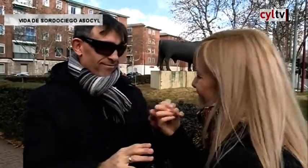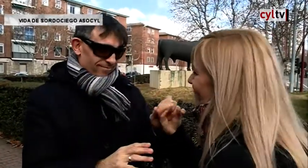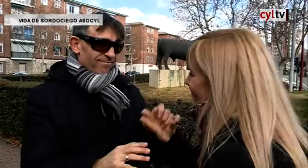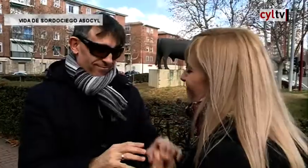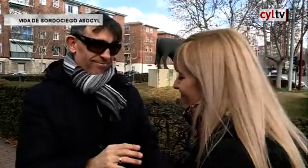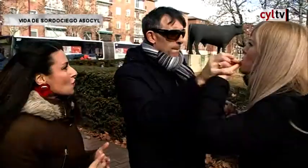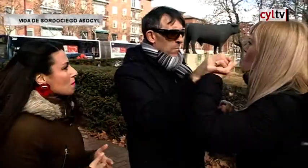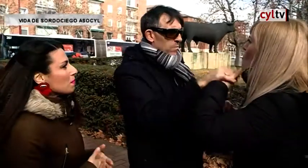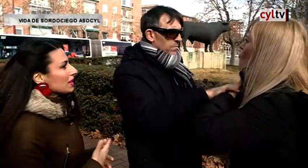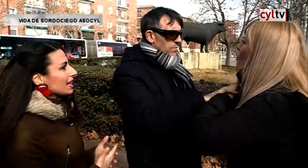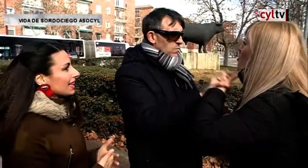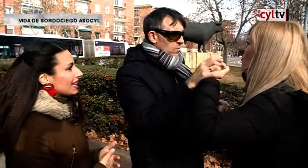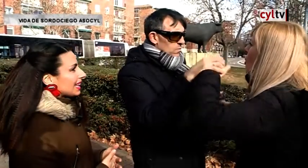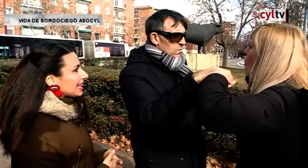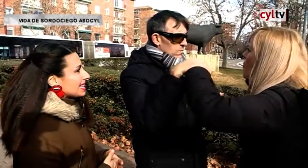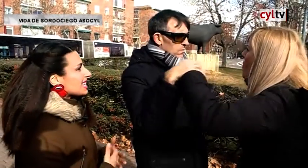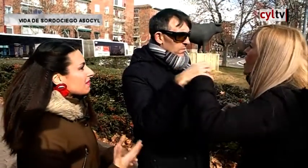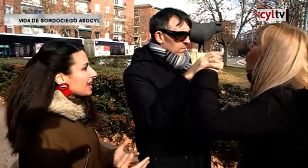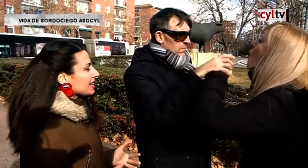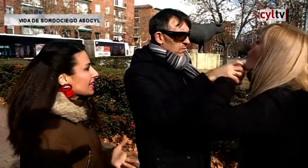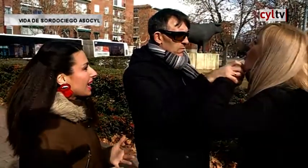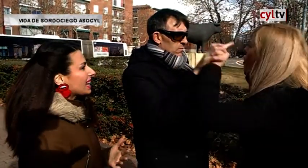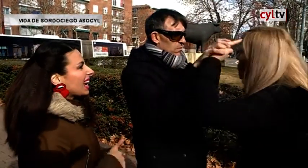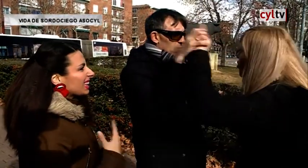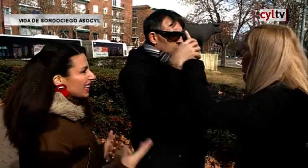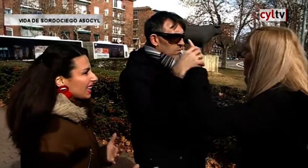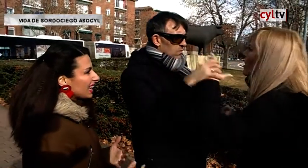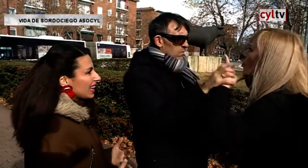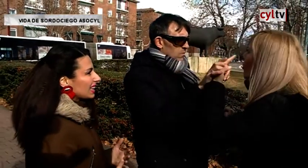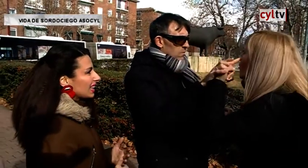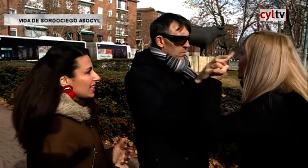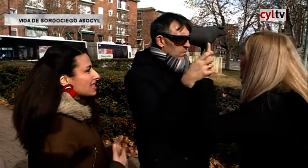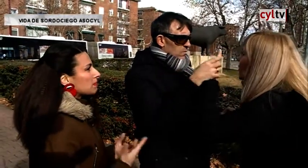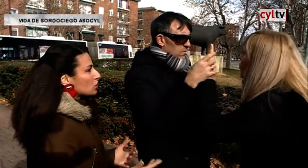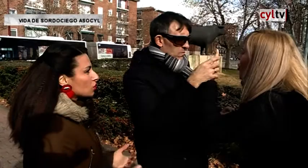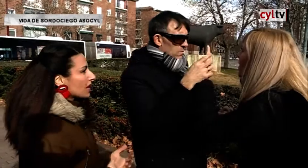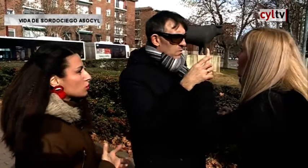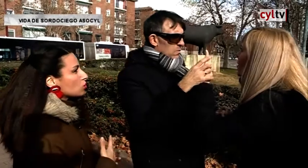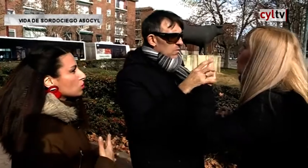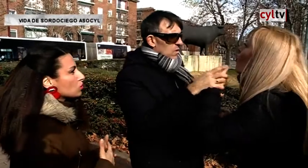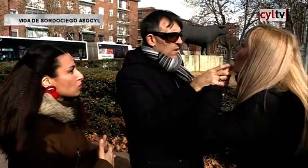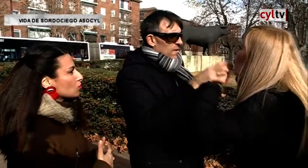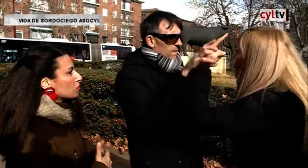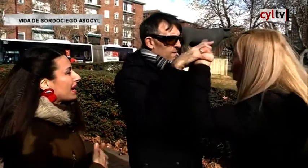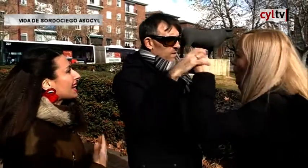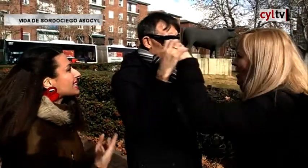estaría agradecido. ¿Cómo puede saber el carácter de esa persona, su manera de